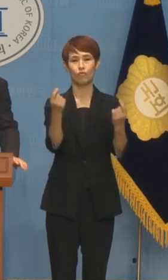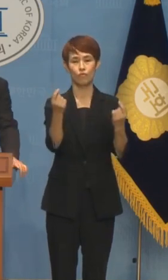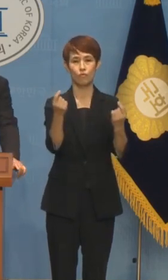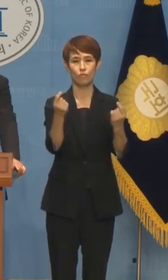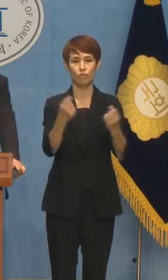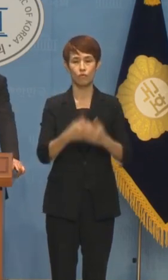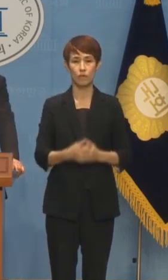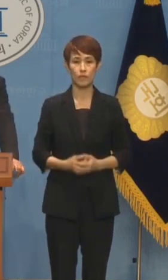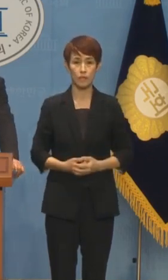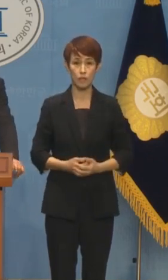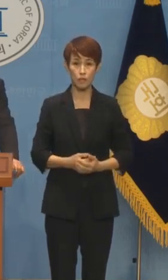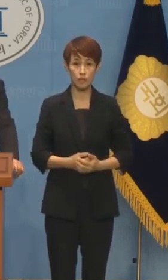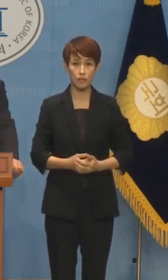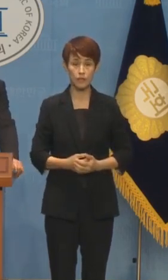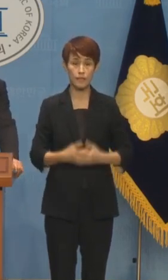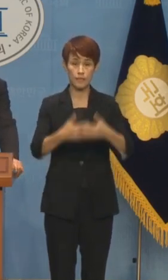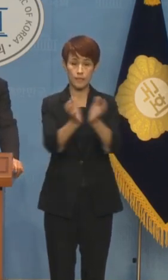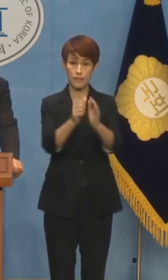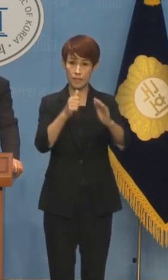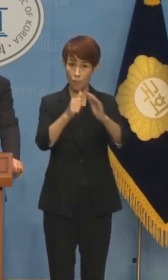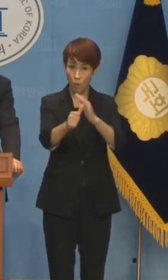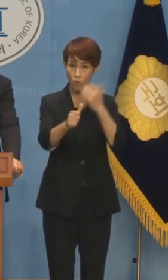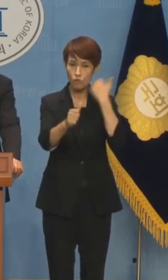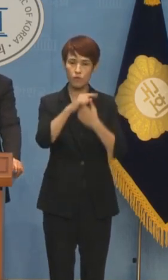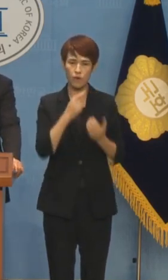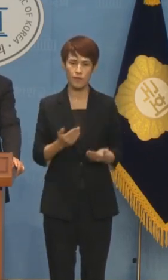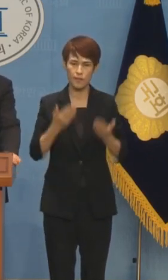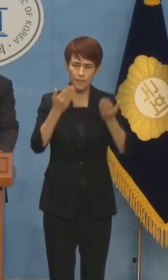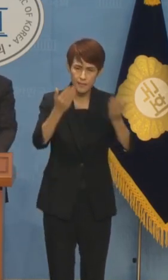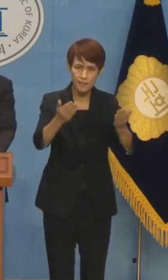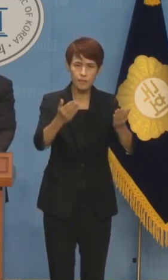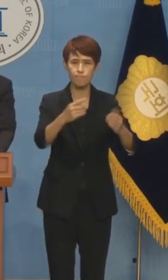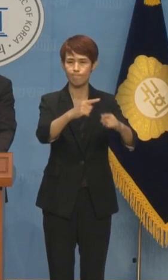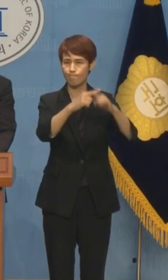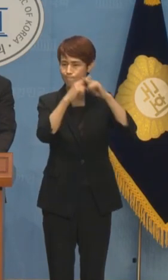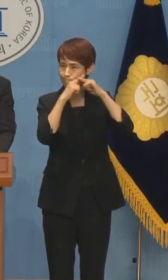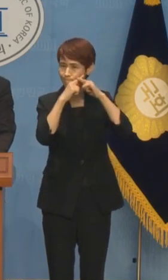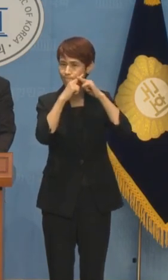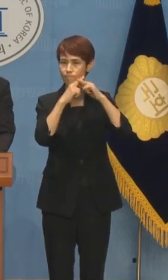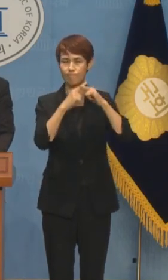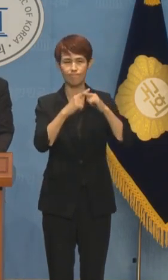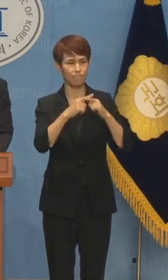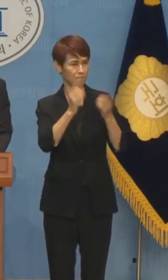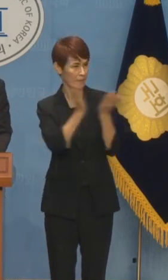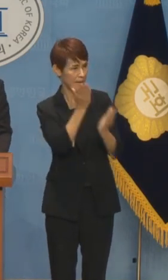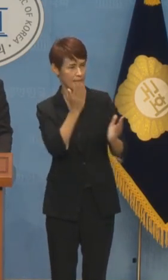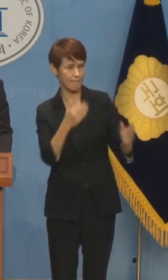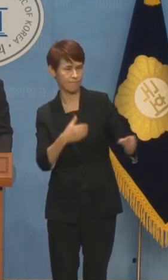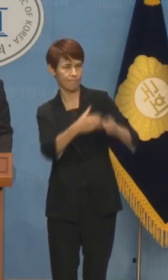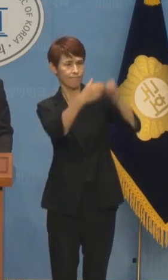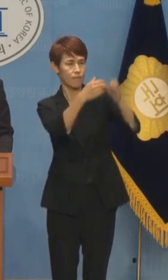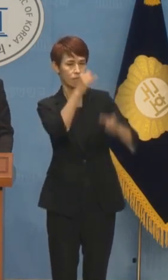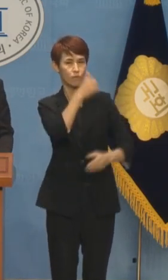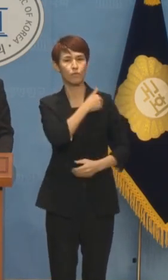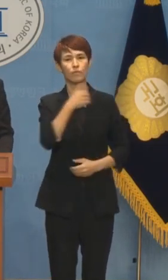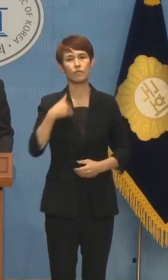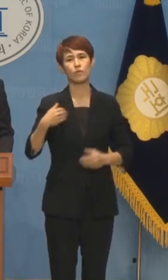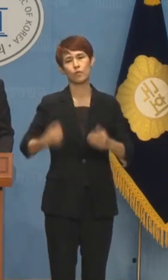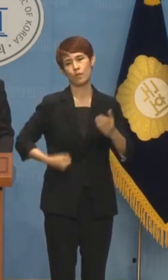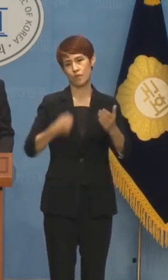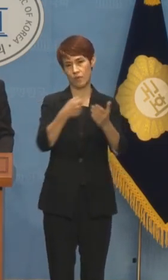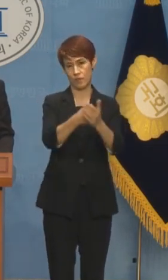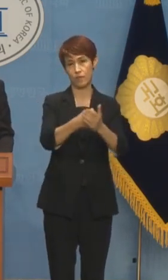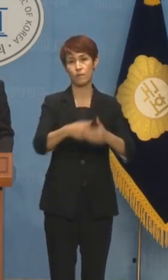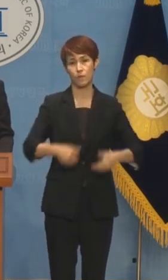상징할 당대표는 당에 대한 헌신과 희생, 불의에 맞설 수 있는 당당함과 용기,